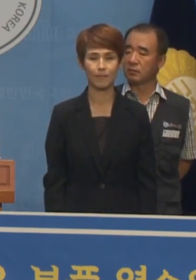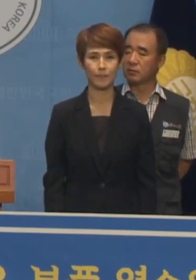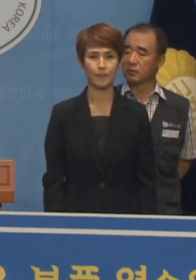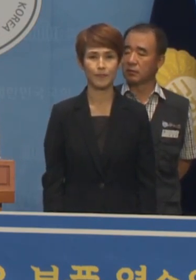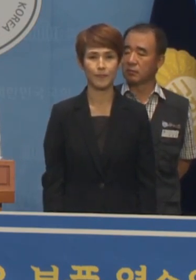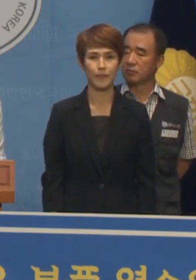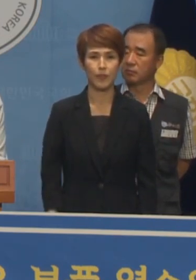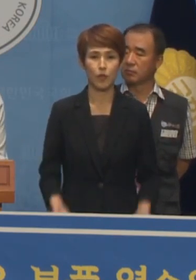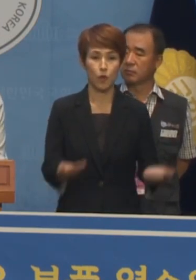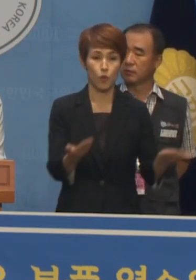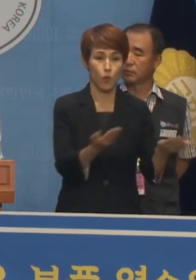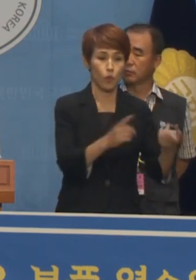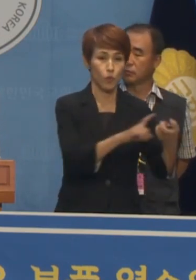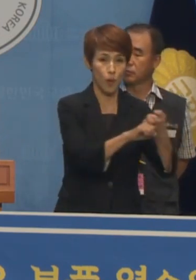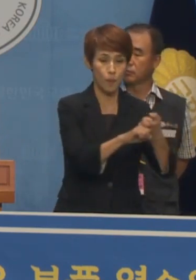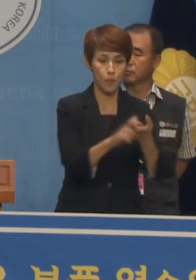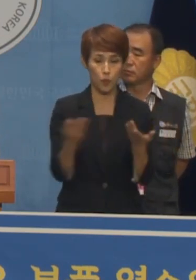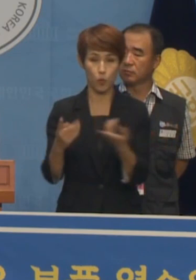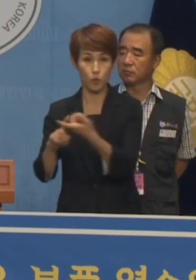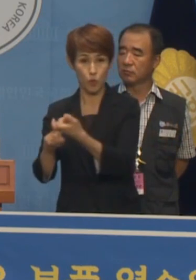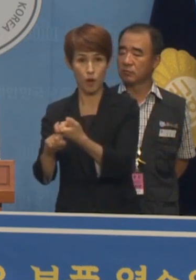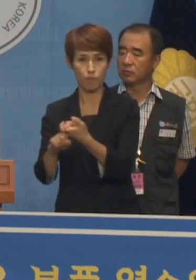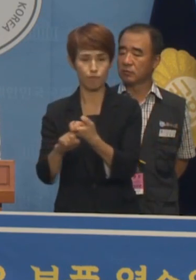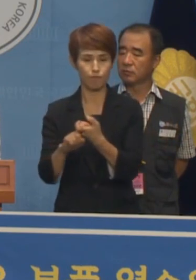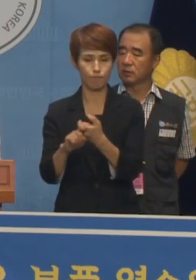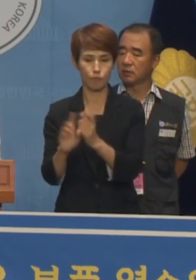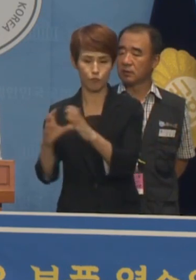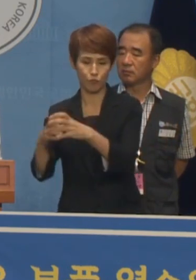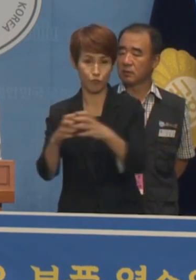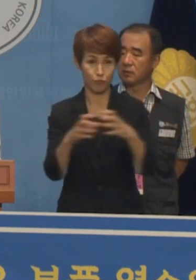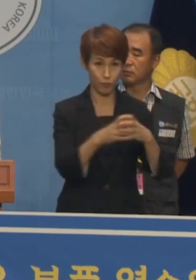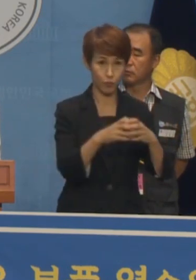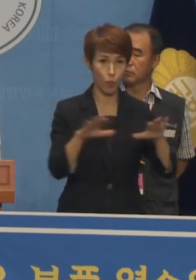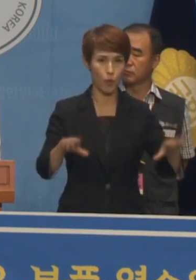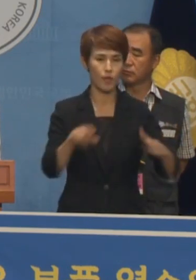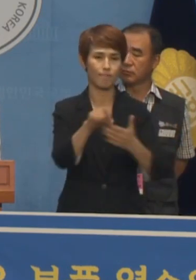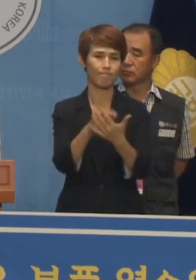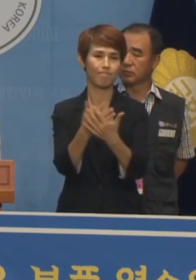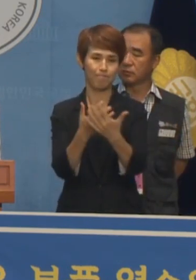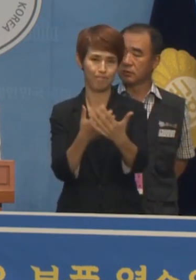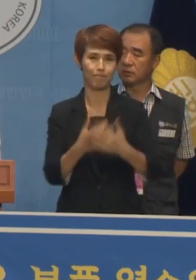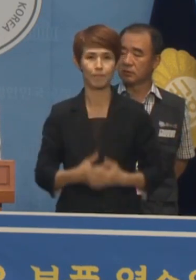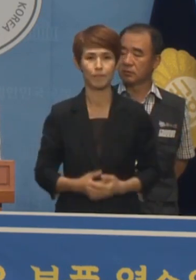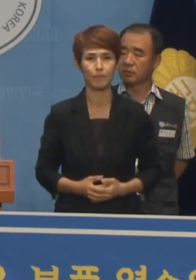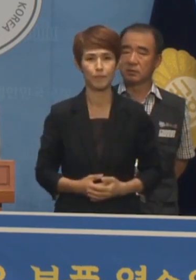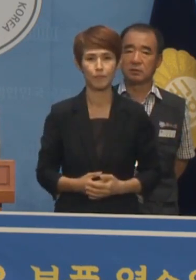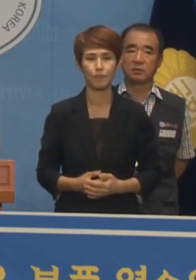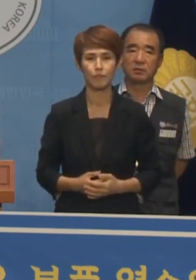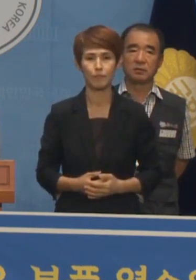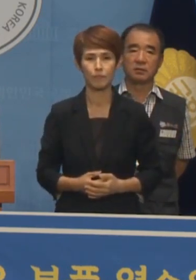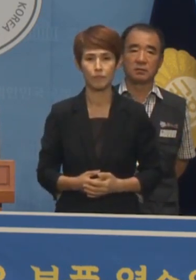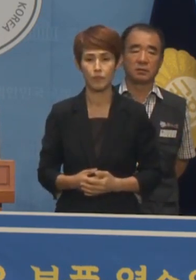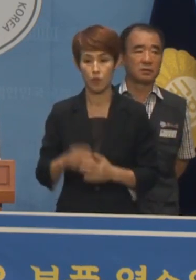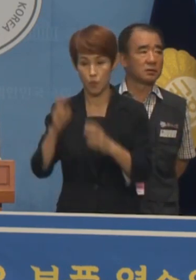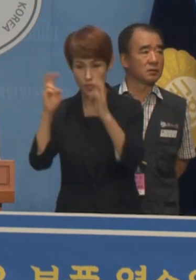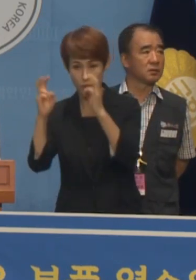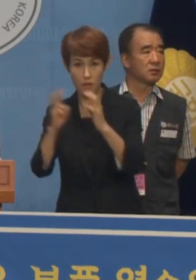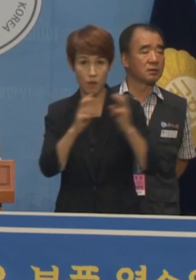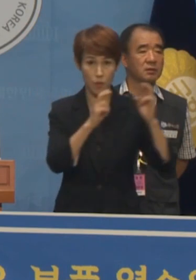두 노동조합이 오늘 기자회견을 하게 되었는데요. 두 사업장의 두 가지 공통점